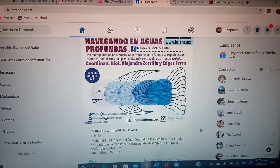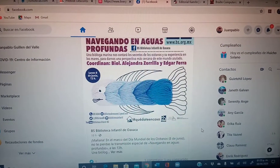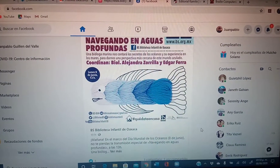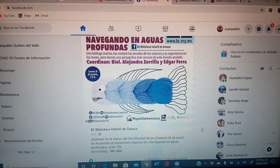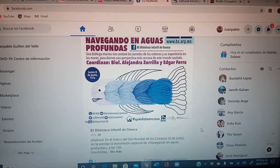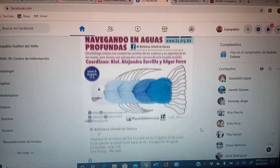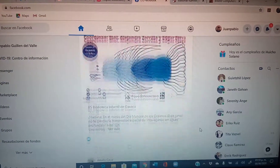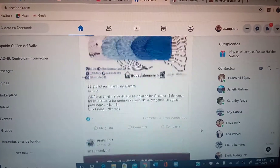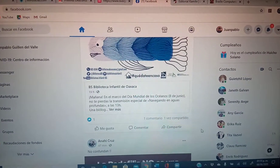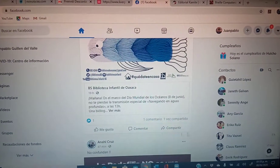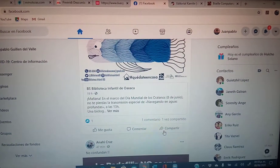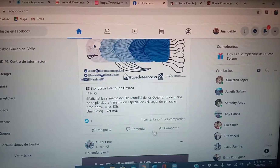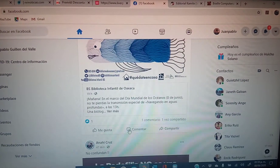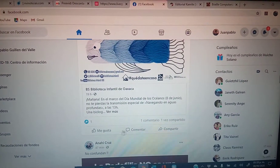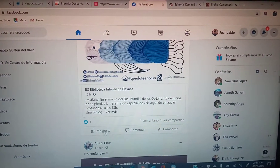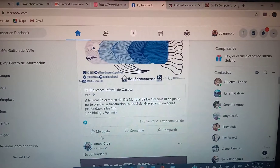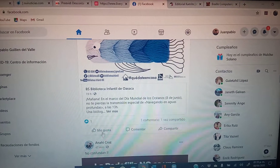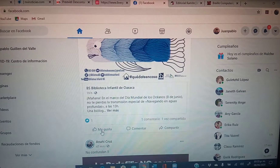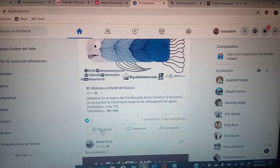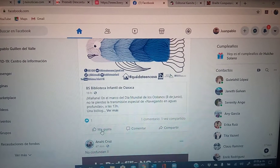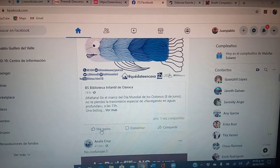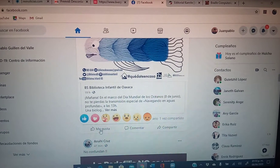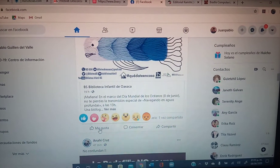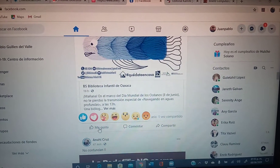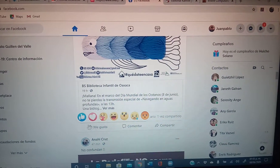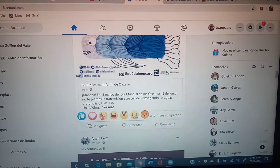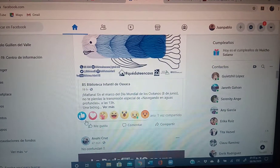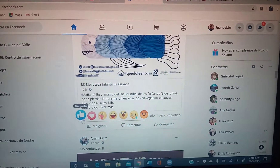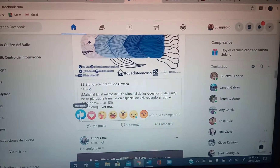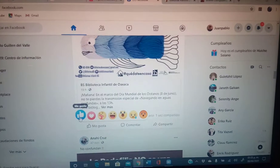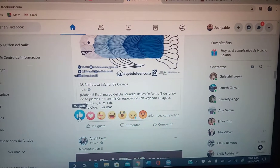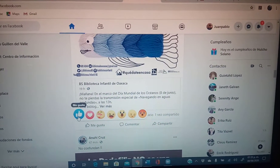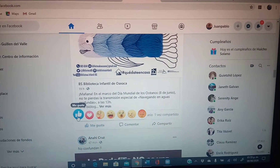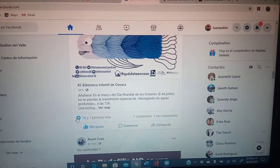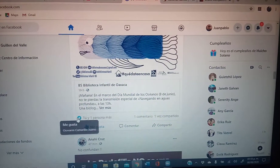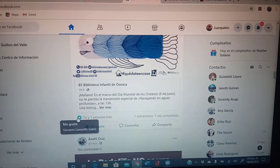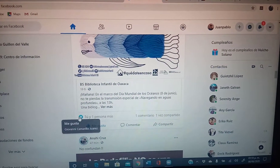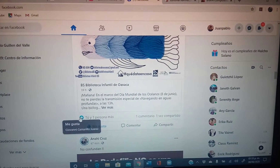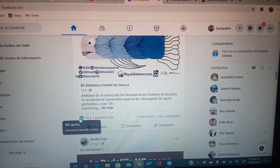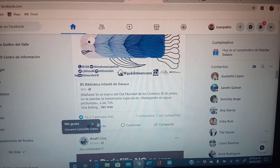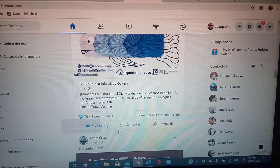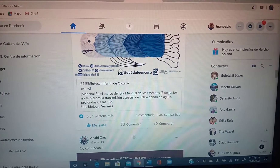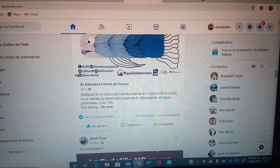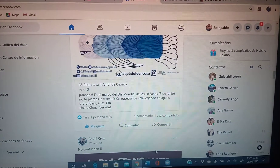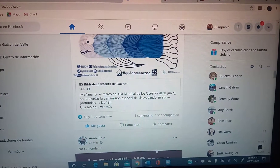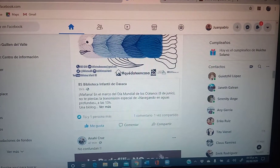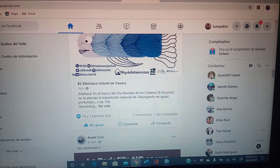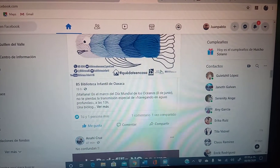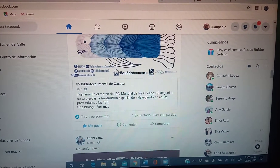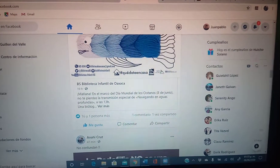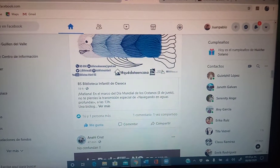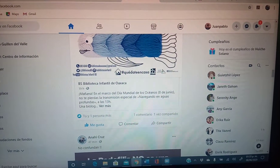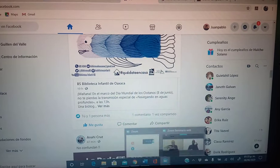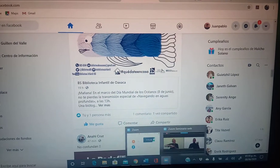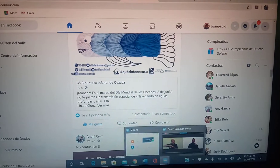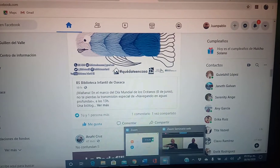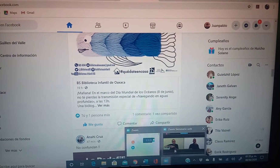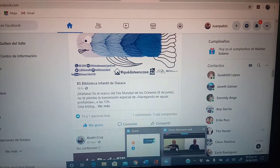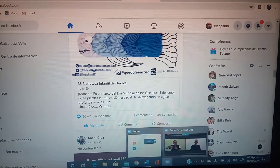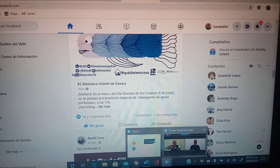no sé por qué sale con... Ah, bueno, porque me pidió allí un texto y eso fue lo primero que se me ocurrió, pero mi nombre realmente es José Miguel de Elizán.